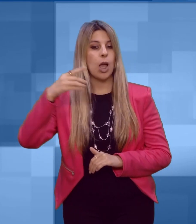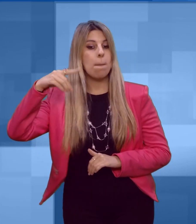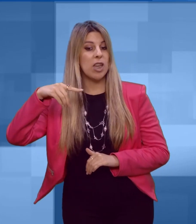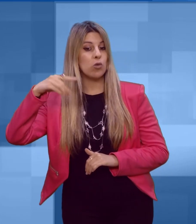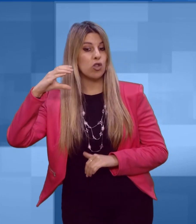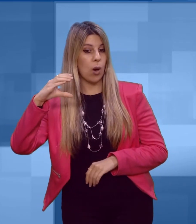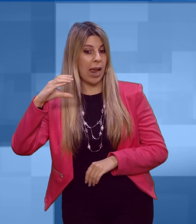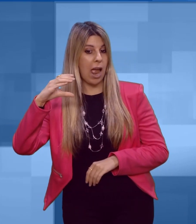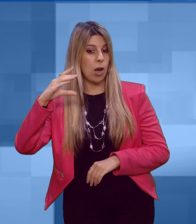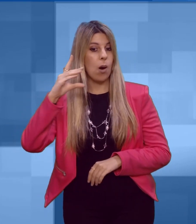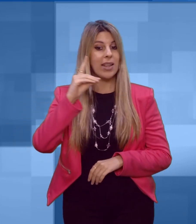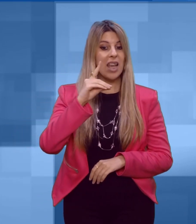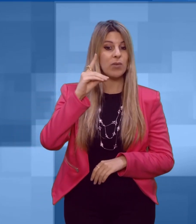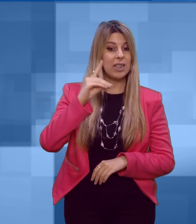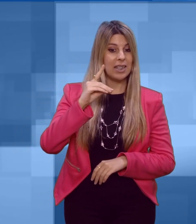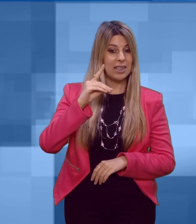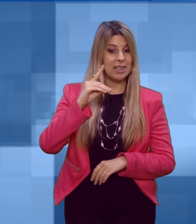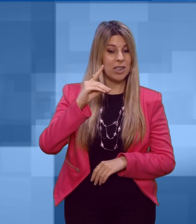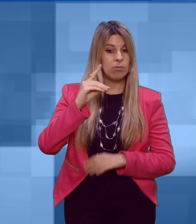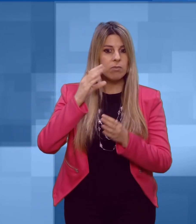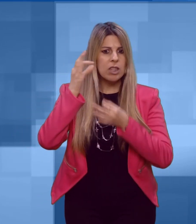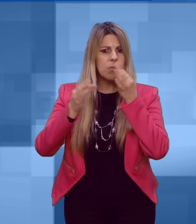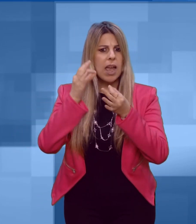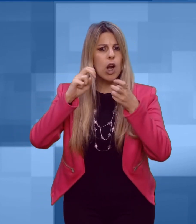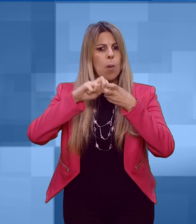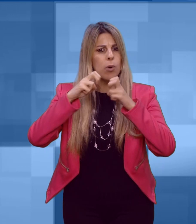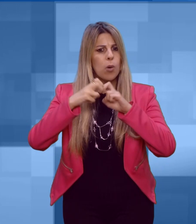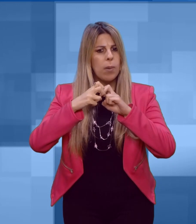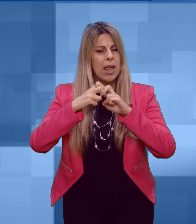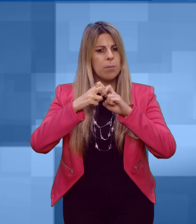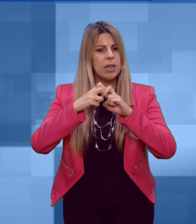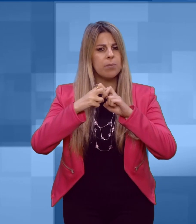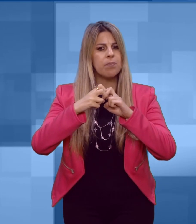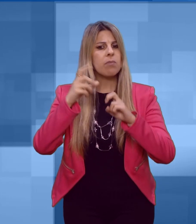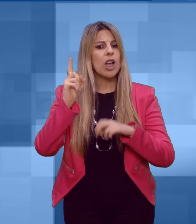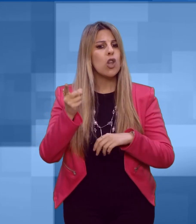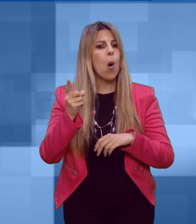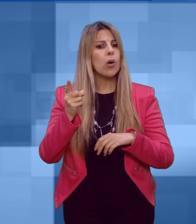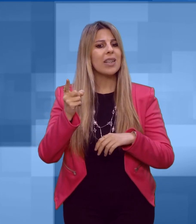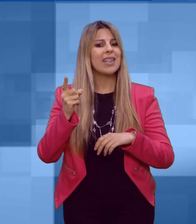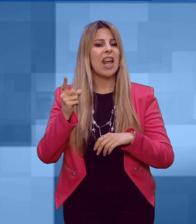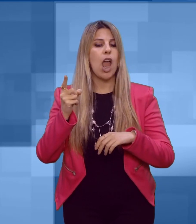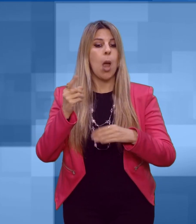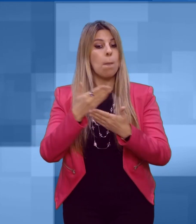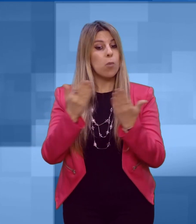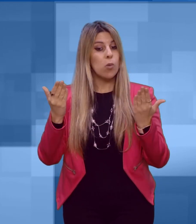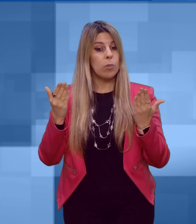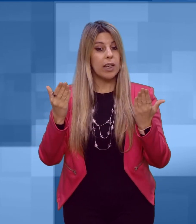le problematiche di ordine pubblico legate alla privazione del servizio di medicina territoriale nei confronti